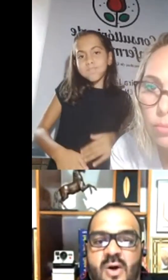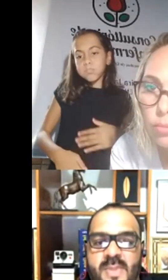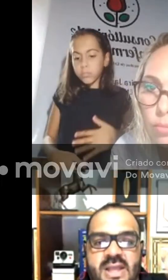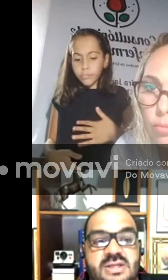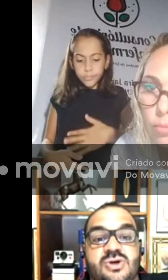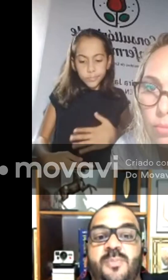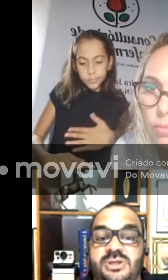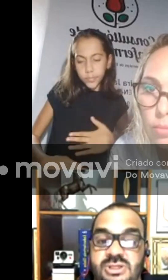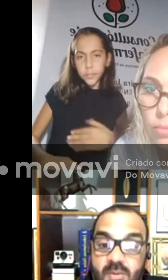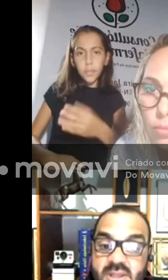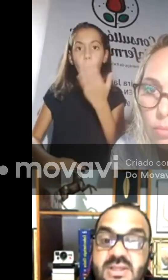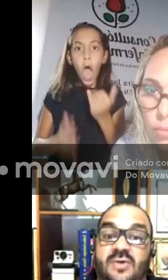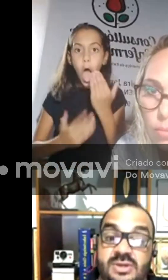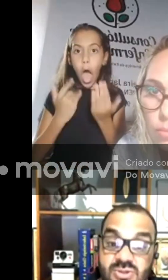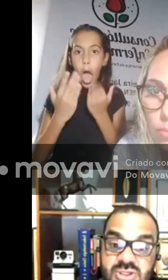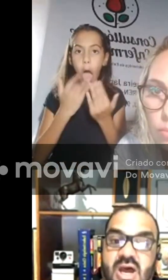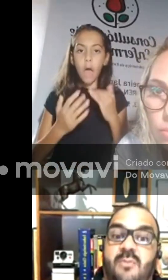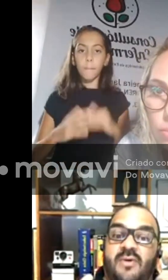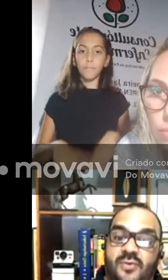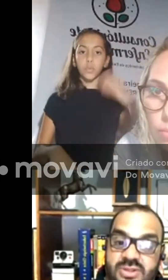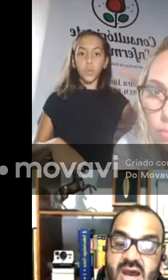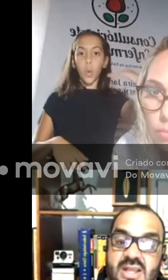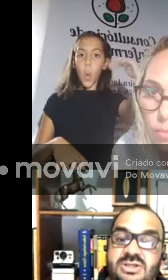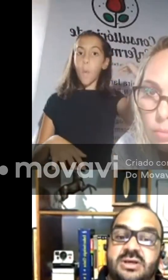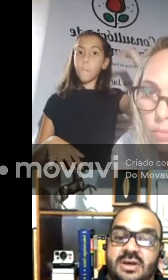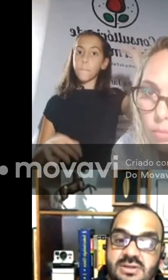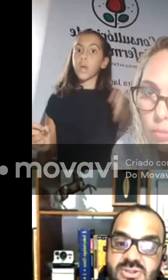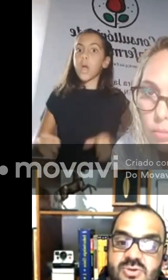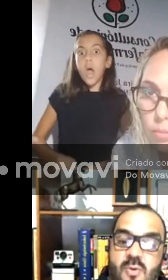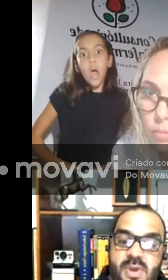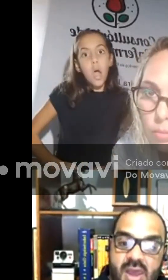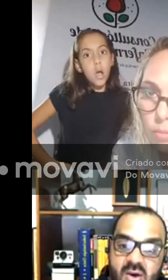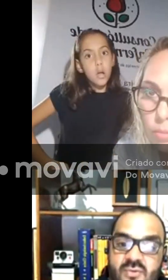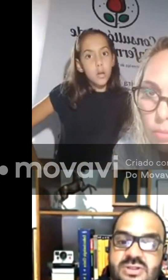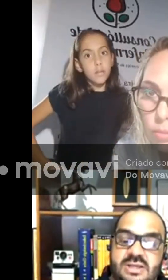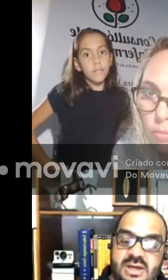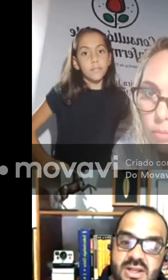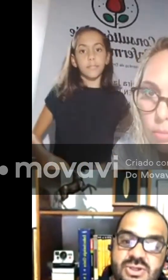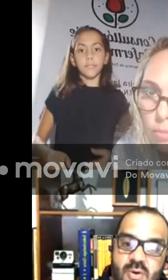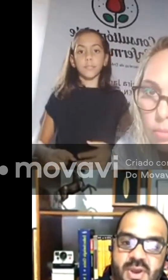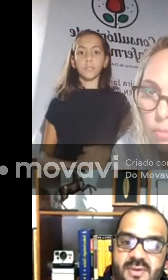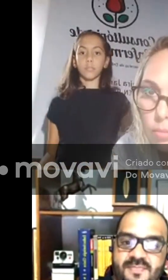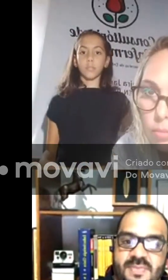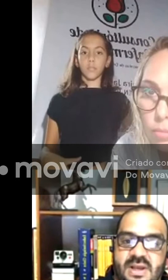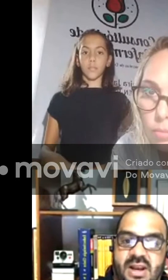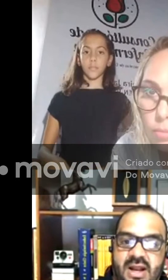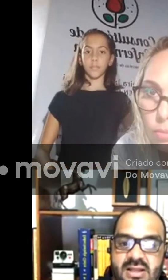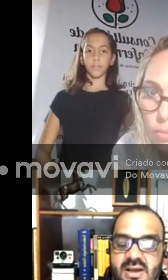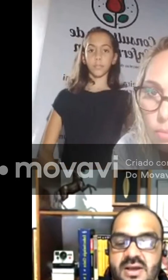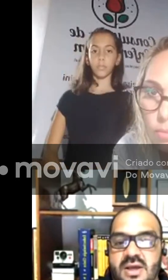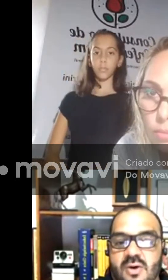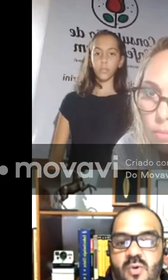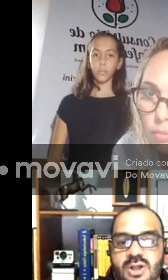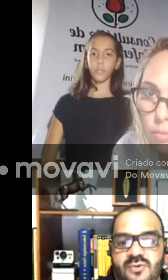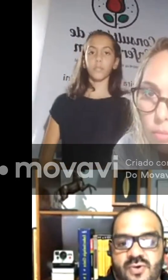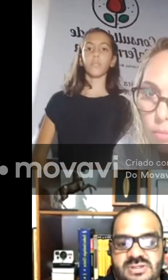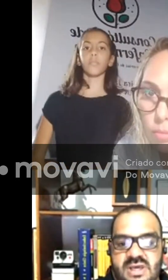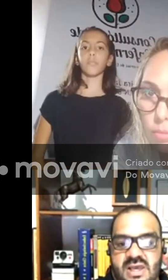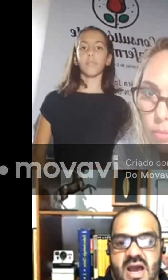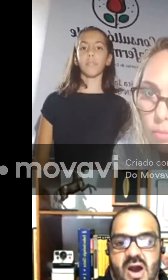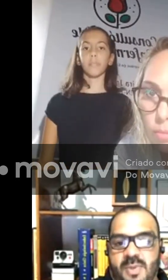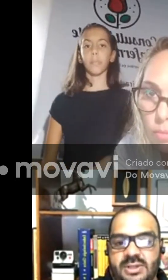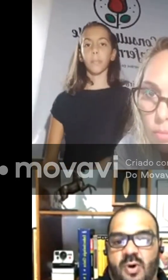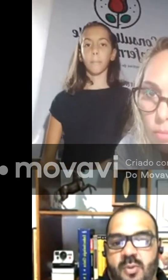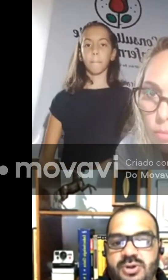grelina aumenta e seu apetite aumenta. Então, isso te dá uma vontade de comer, uma vontade grande de comer. Grelina. Quando